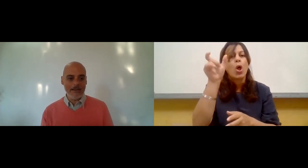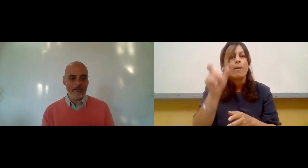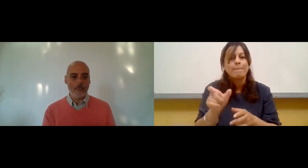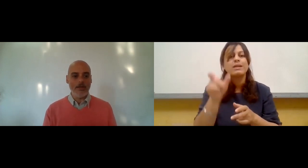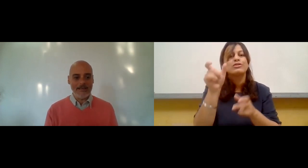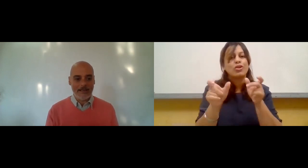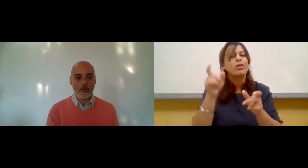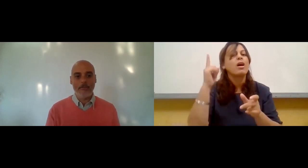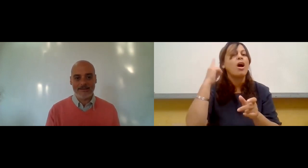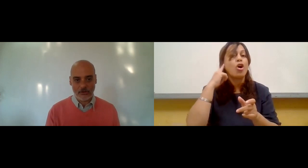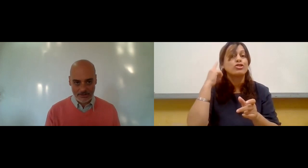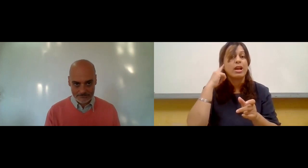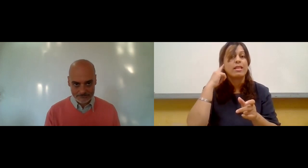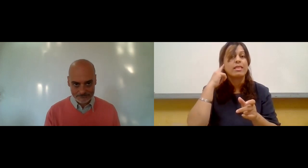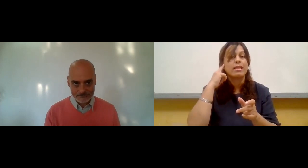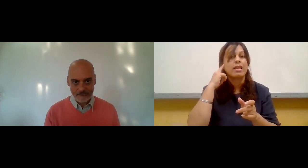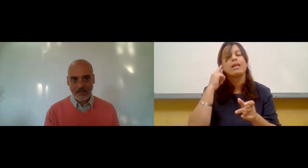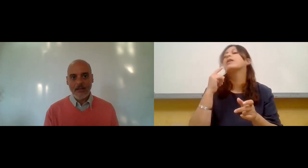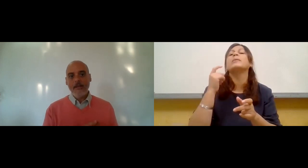operar en modalidad conversatoria.